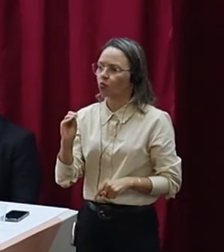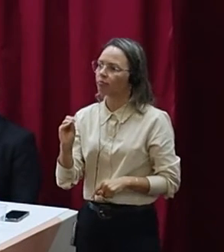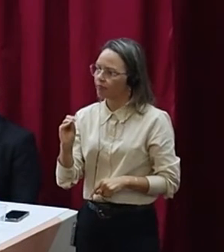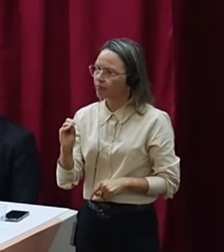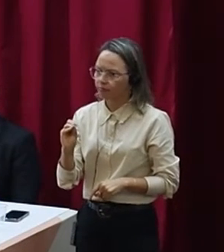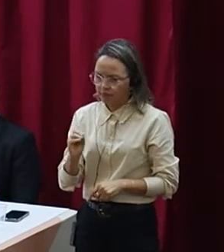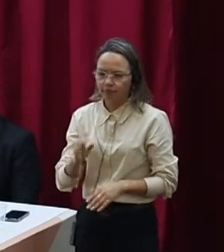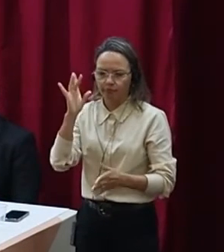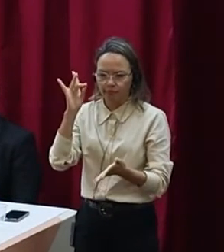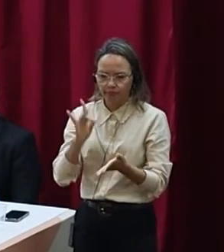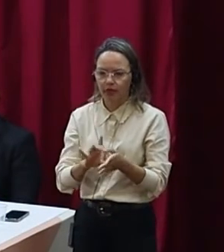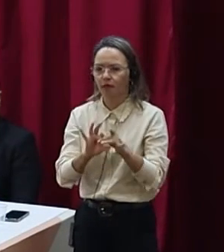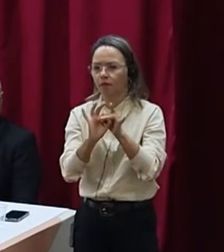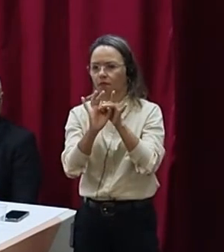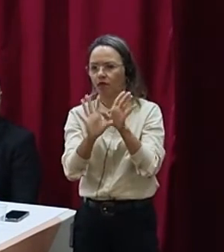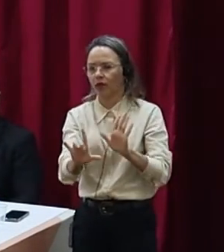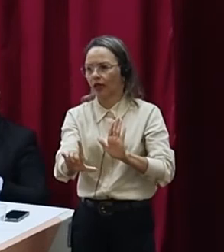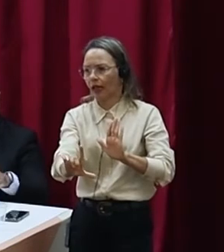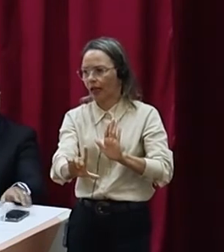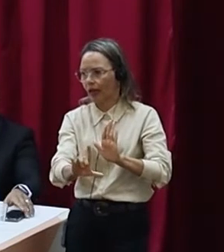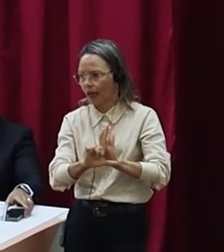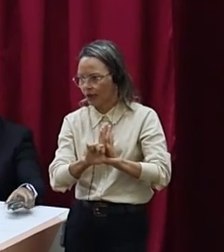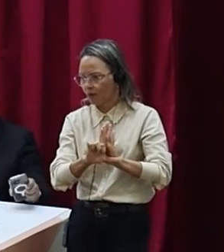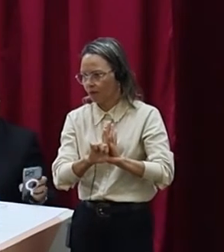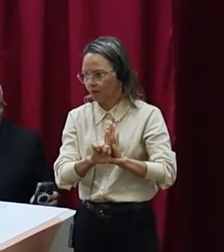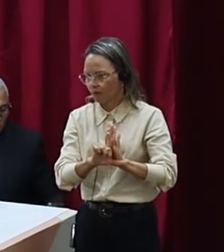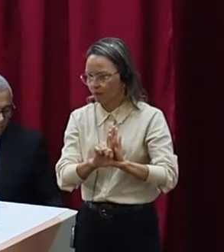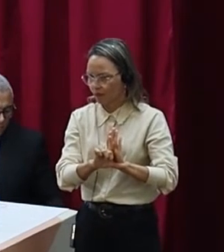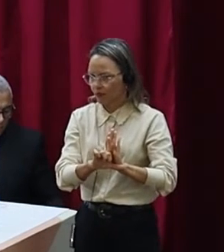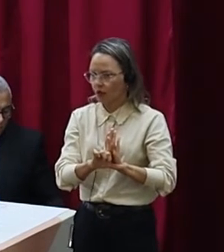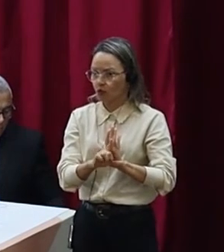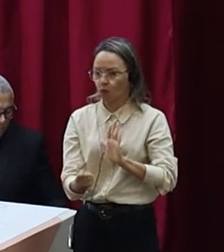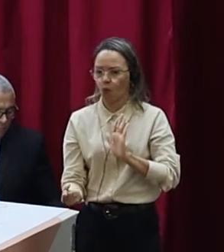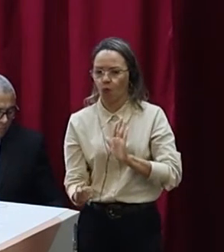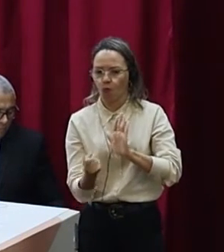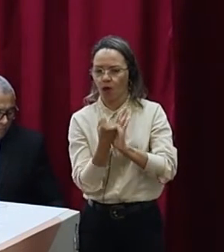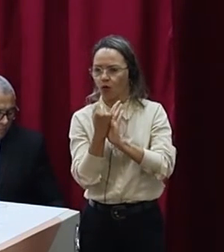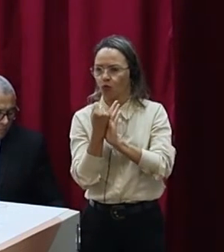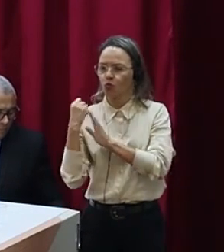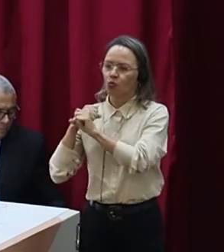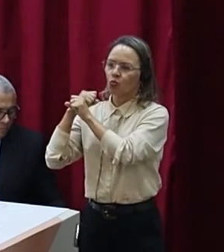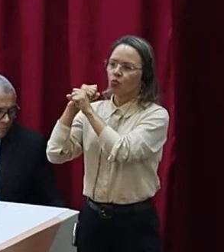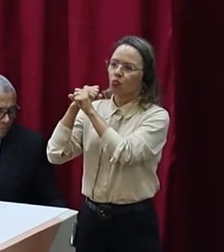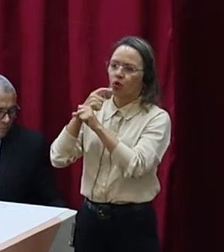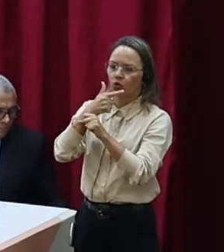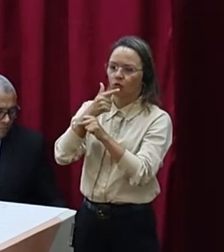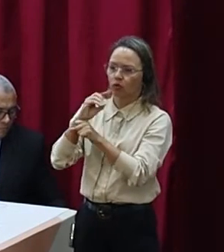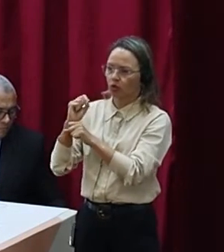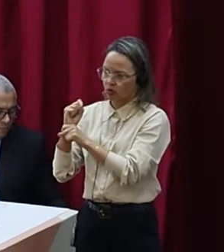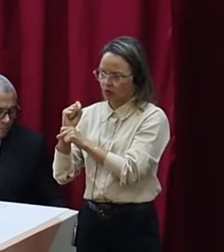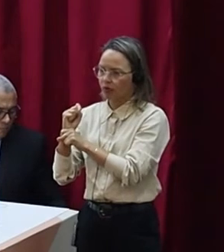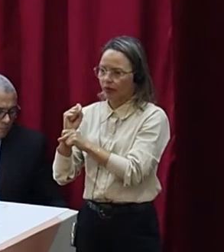ley en el marco de la celebración de los 200 años de independencia de Paraguay,